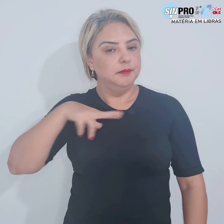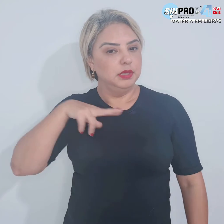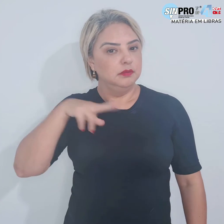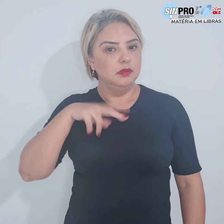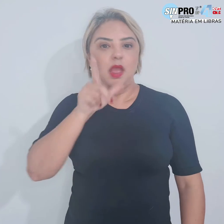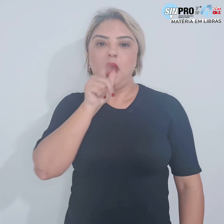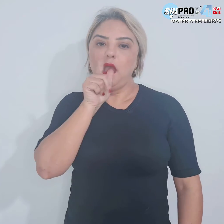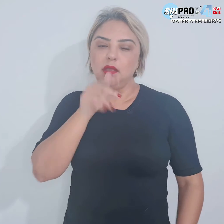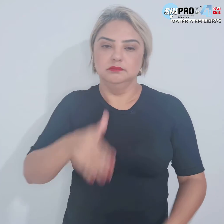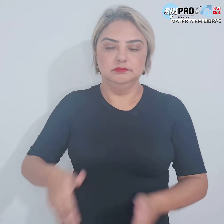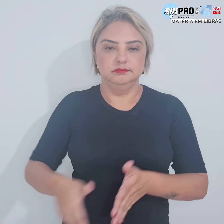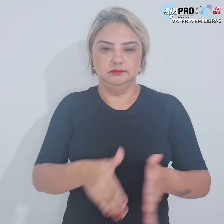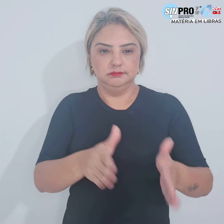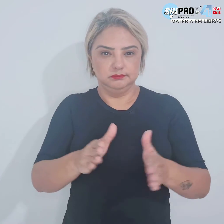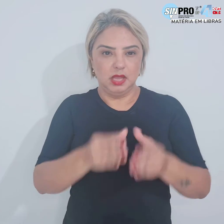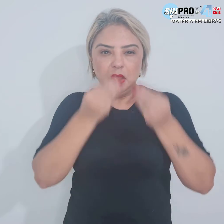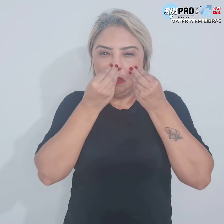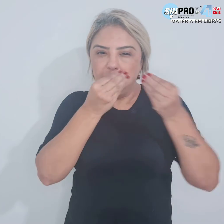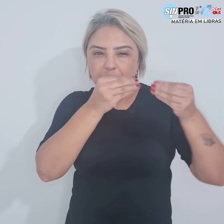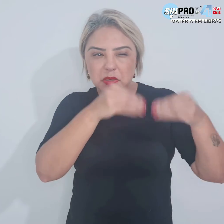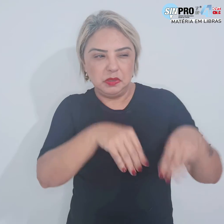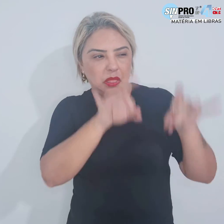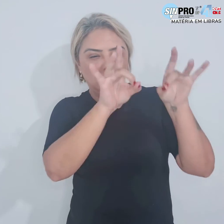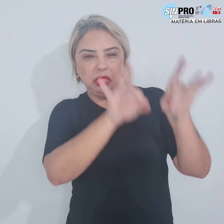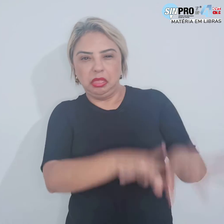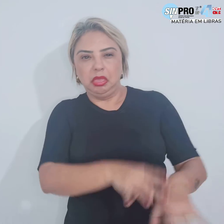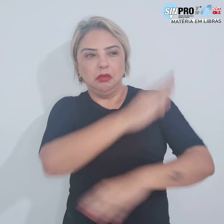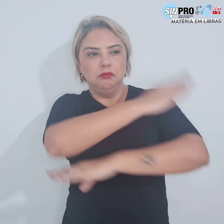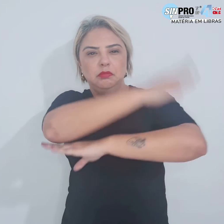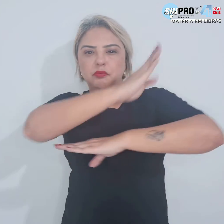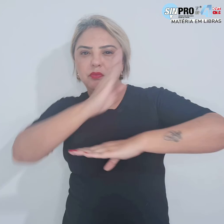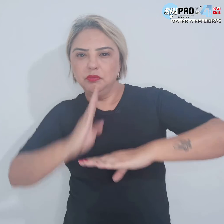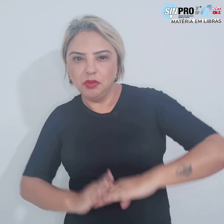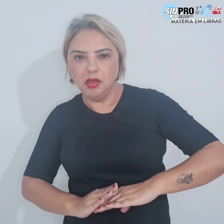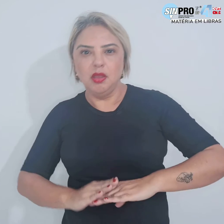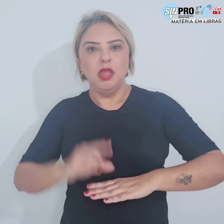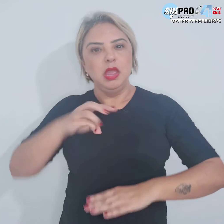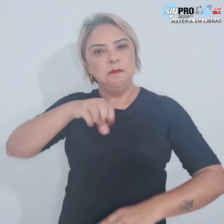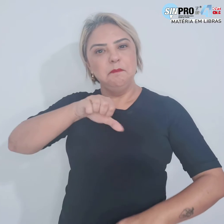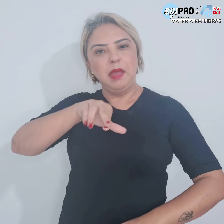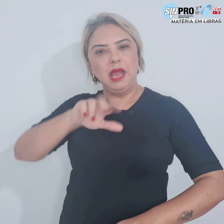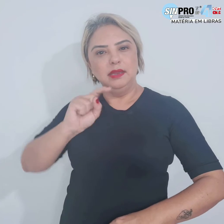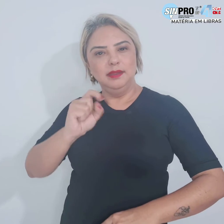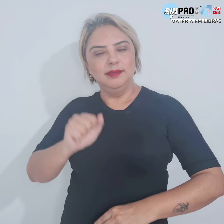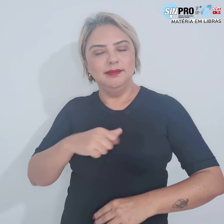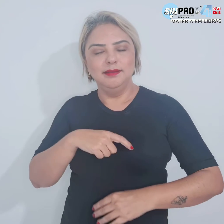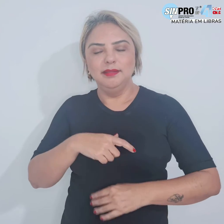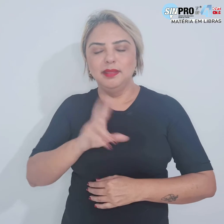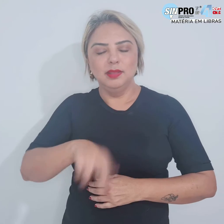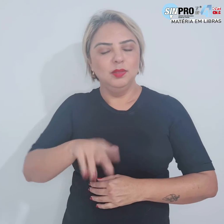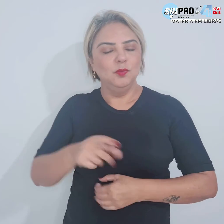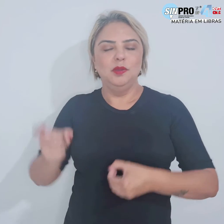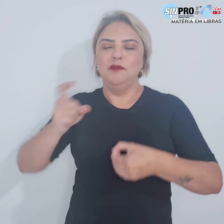água. Os danos largados em Brumadinho e Mariana são irreparáveis, porque